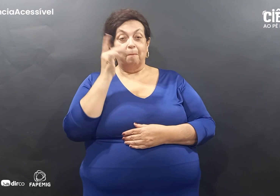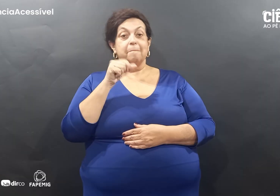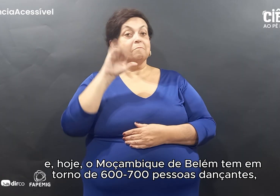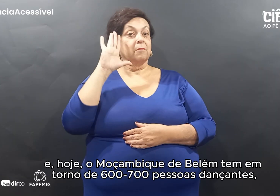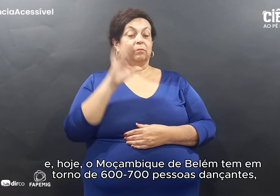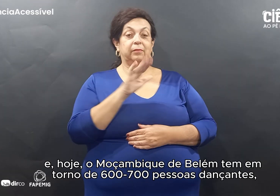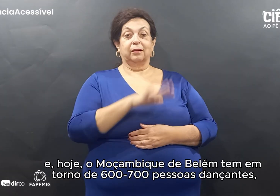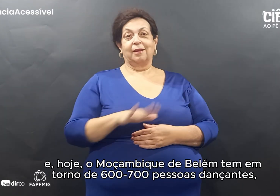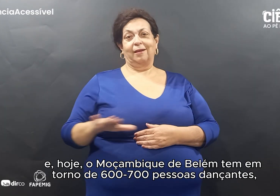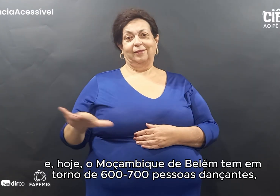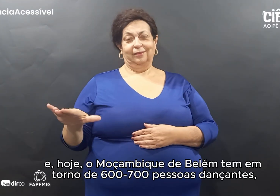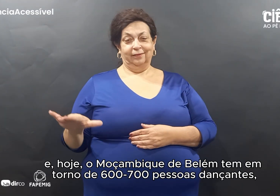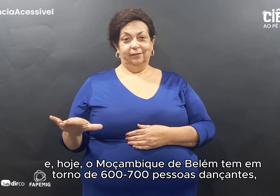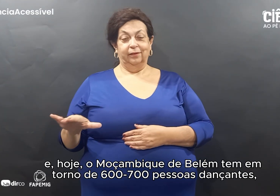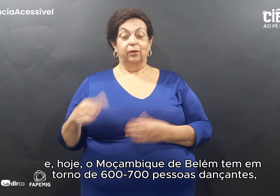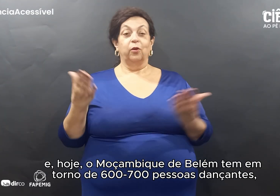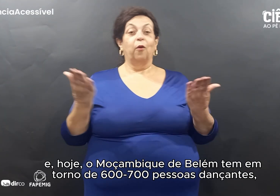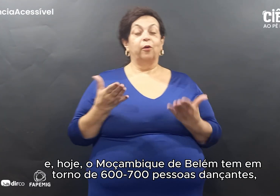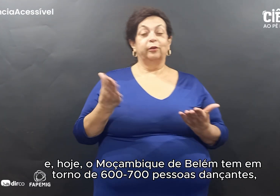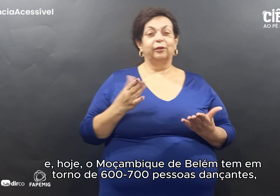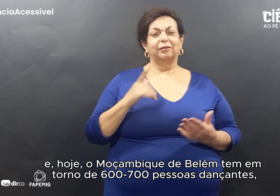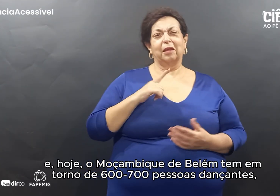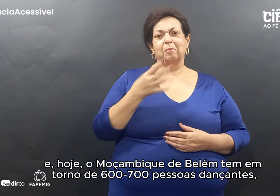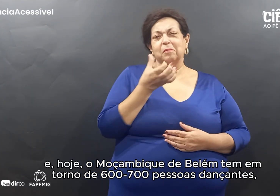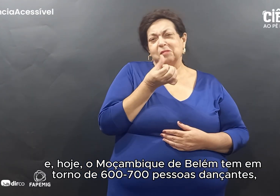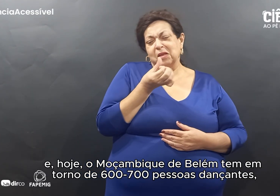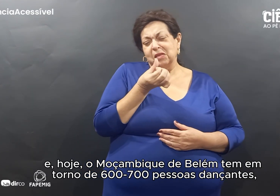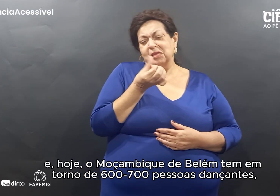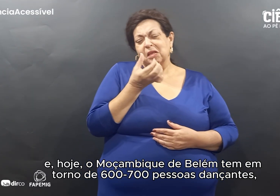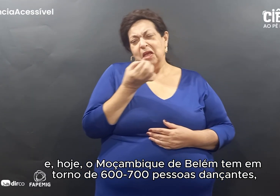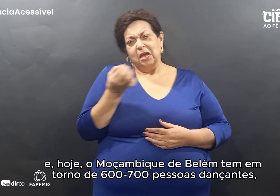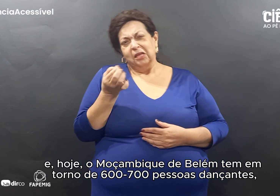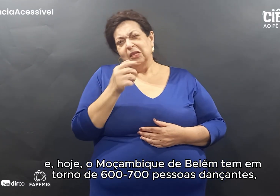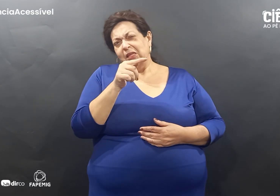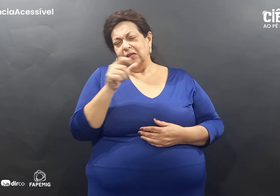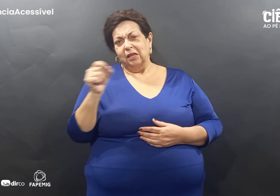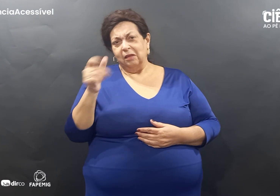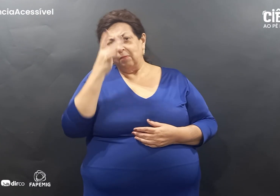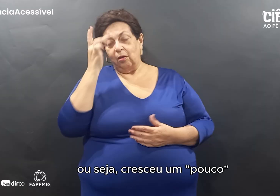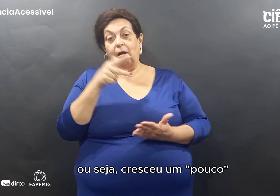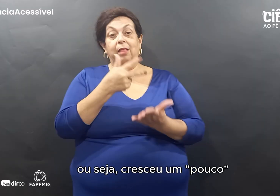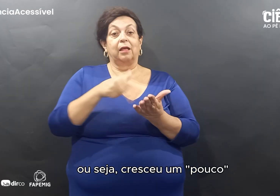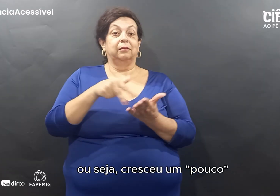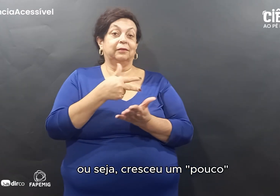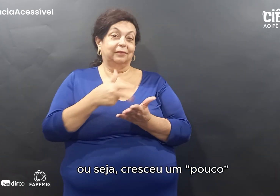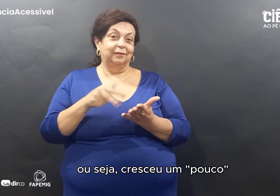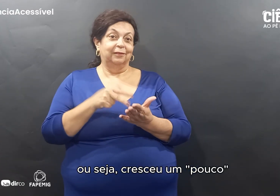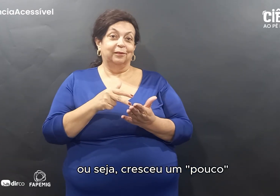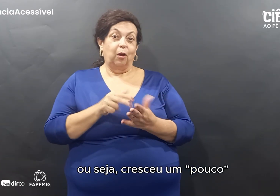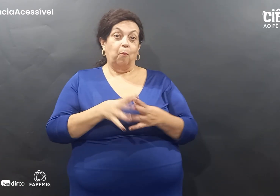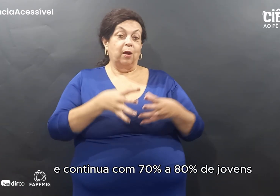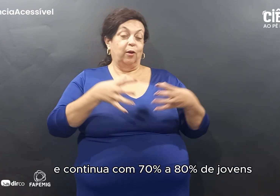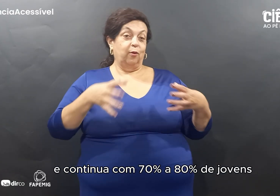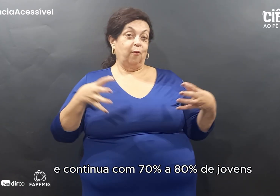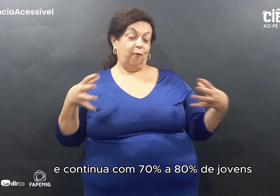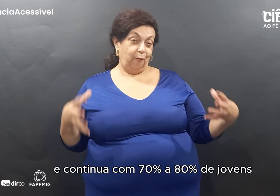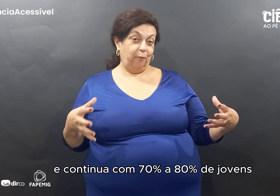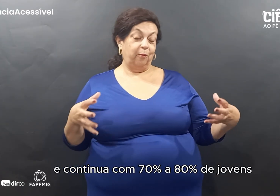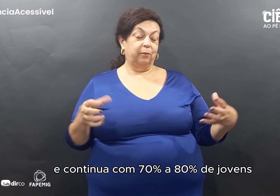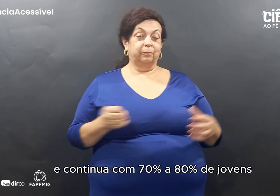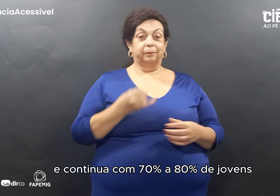crianças. E hoje o Moçambique de Belém ele tem em torno de 600, 700 pessoas dançantes. Ou seja, cresceu um pouco